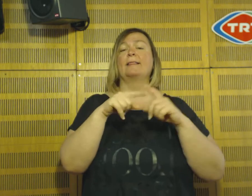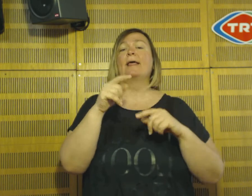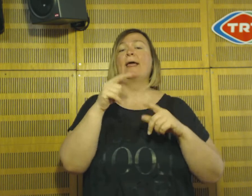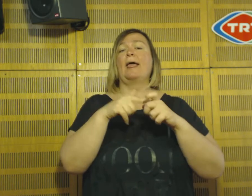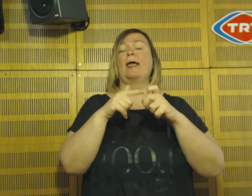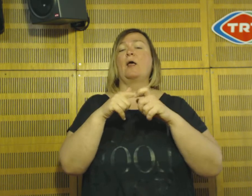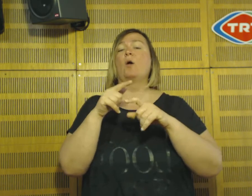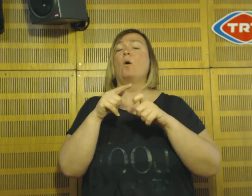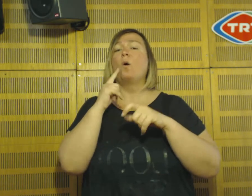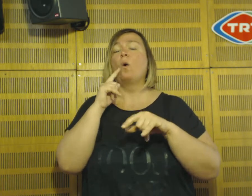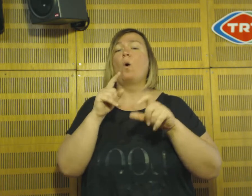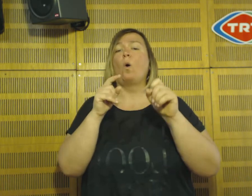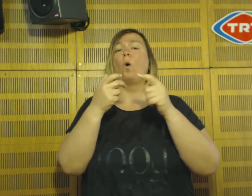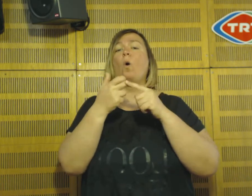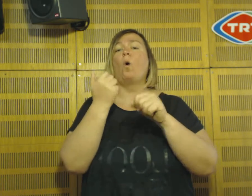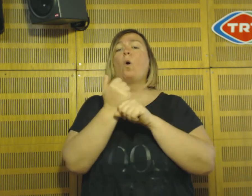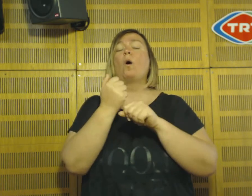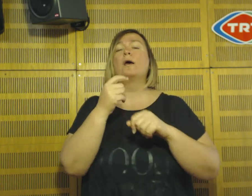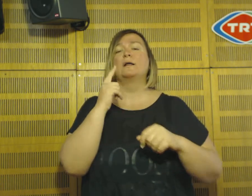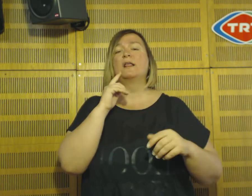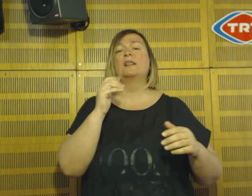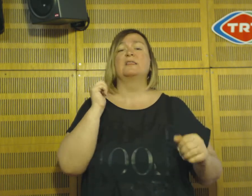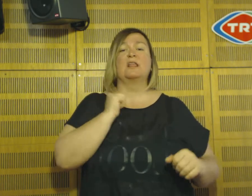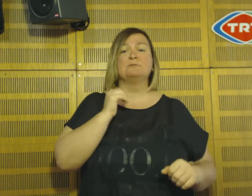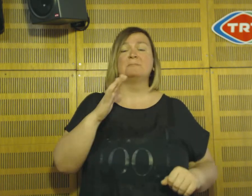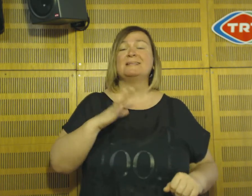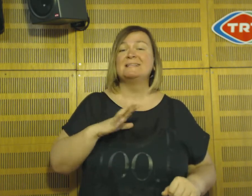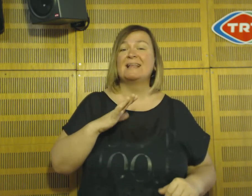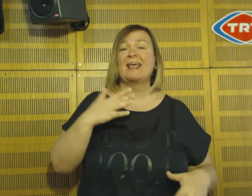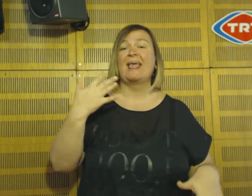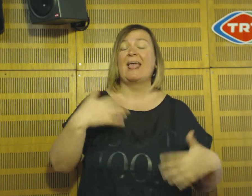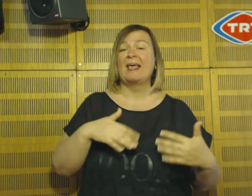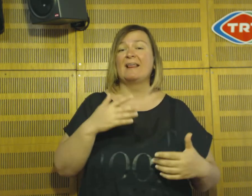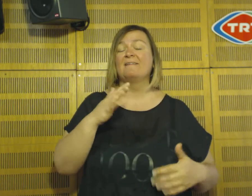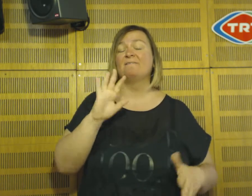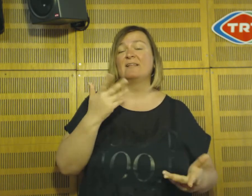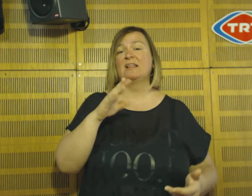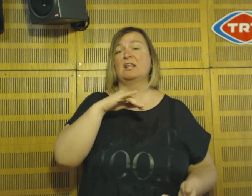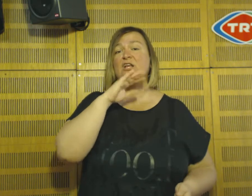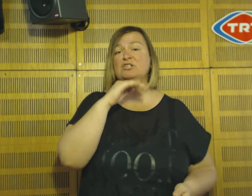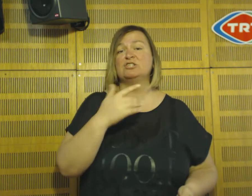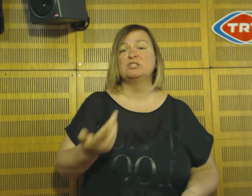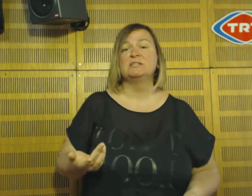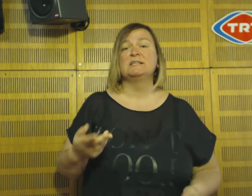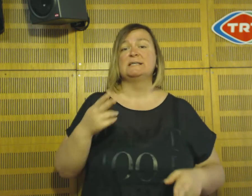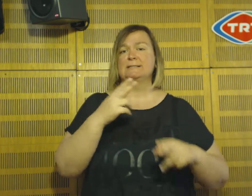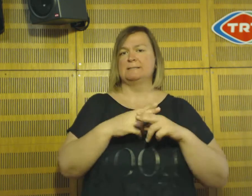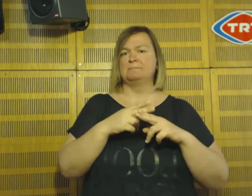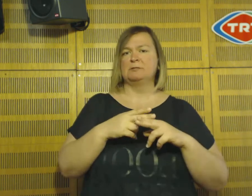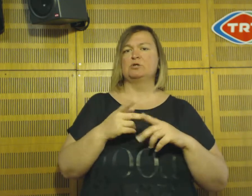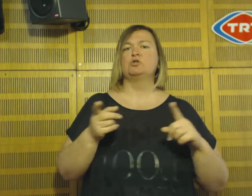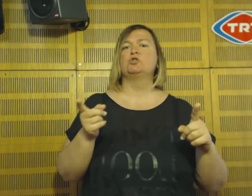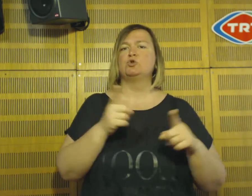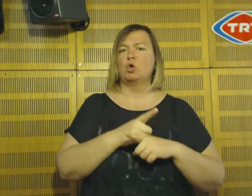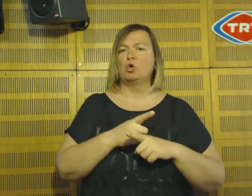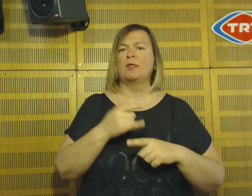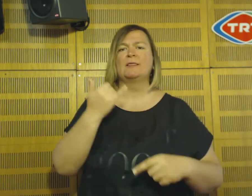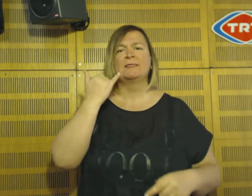bilgi@ehdd.org adresine taşınmak istenen engelli veya yaşlı ismini, soy ismini, telefon numarasını